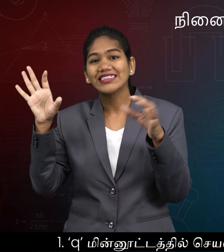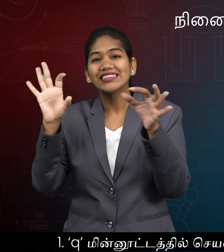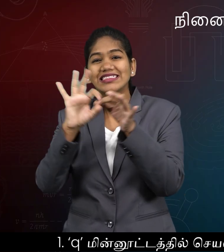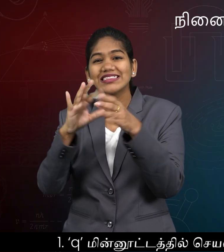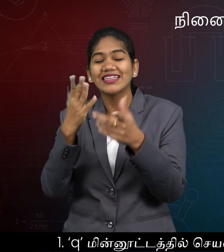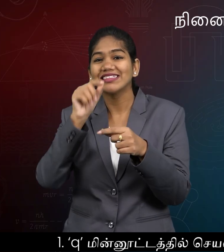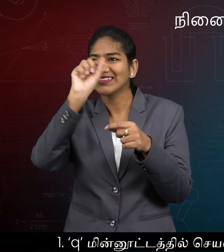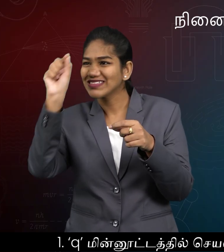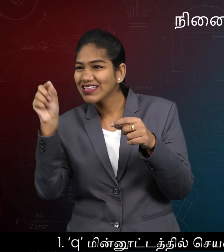QVB ஆகும்.